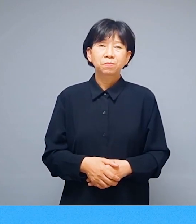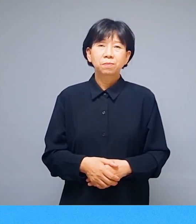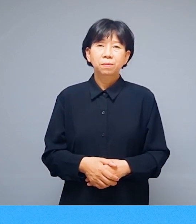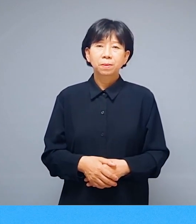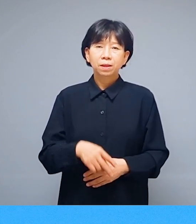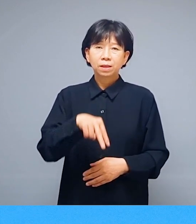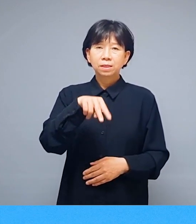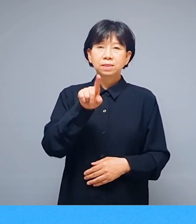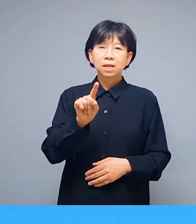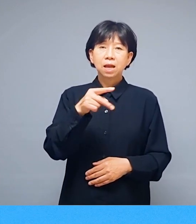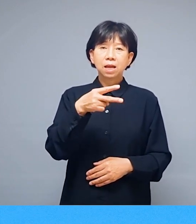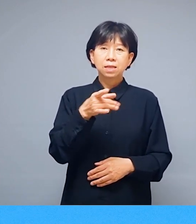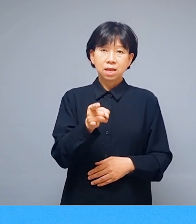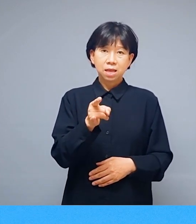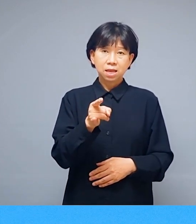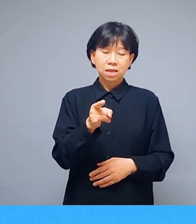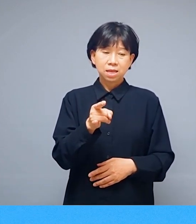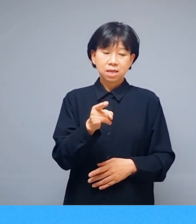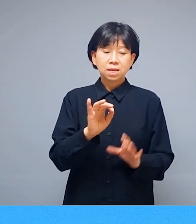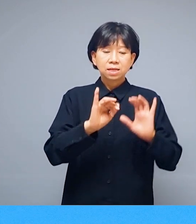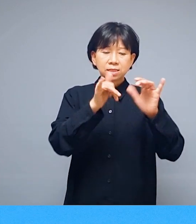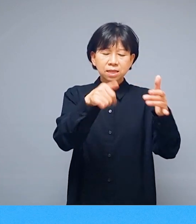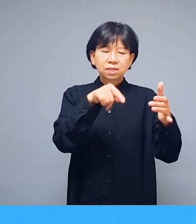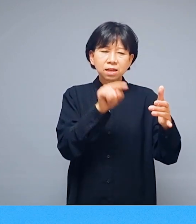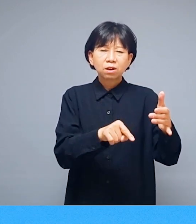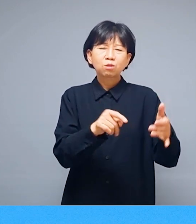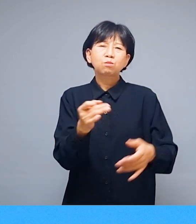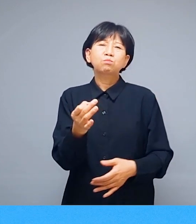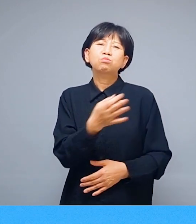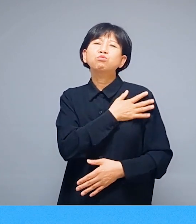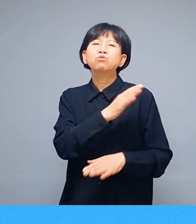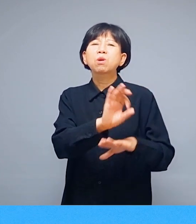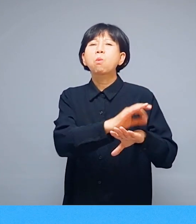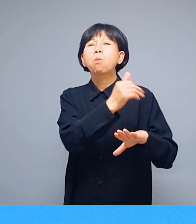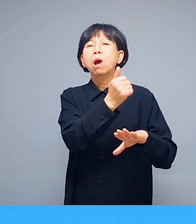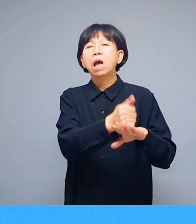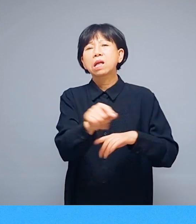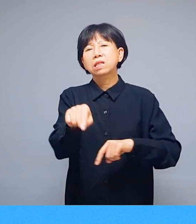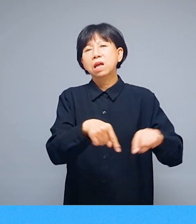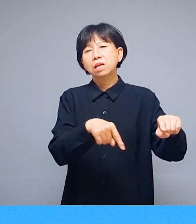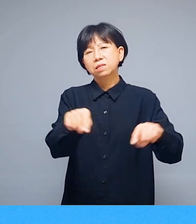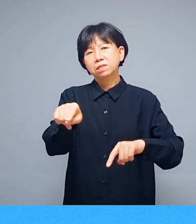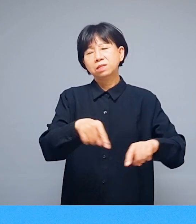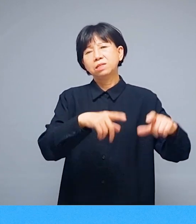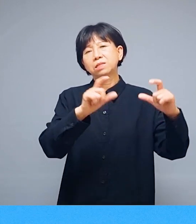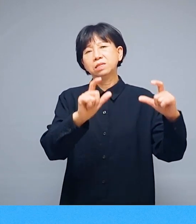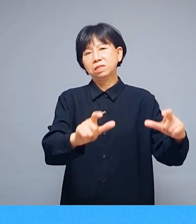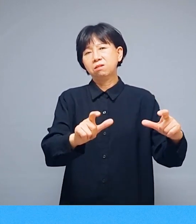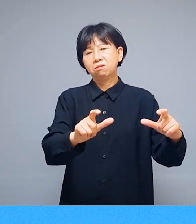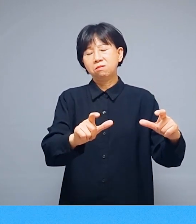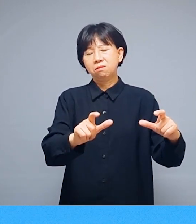사대는요, 한때 세상에서 가장 부유한 왕이 다스리는 도시로